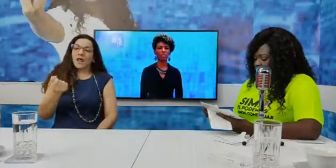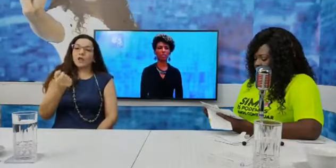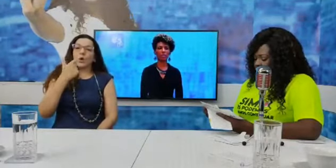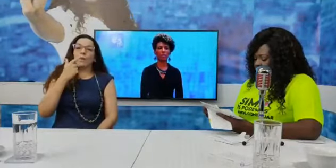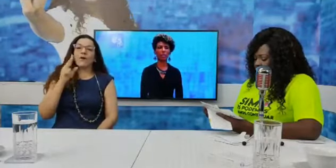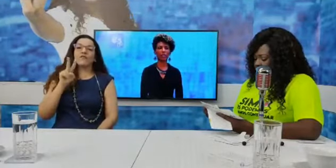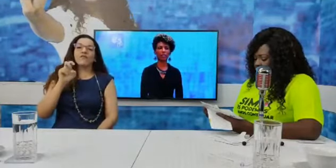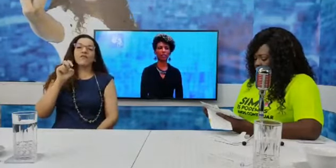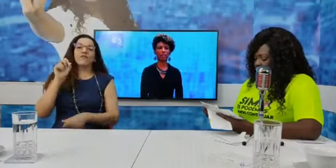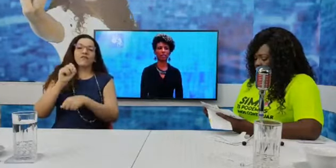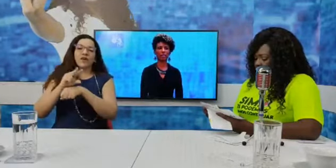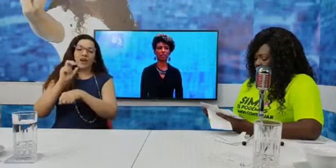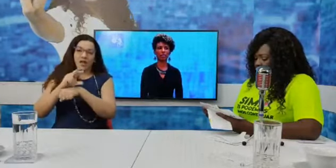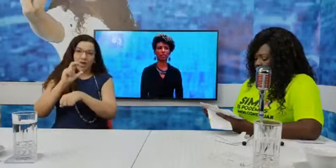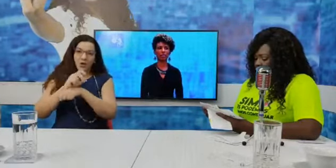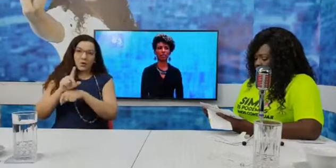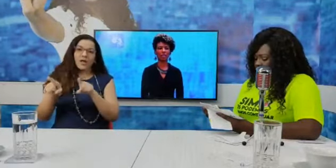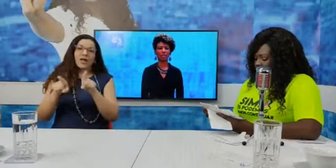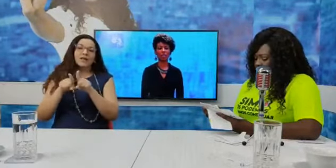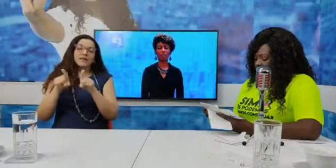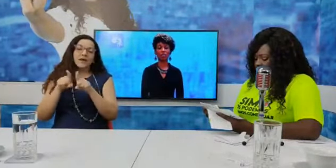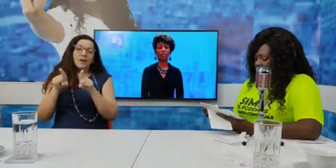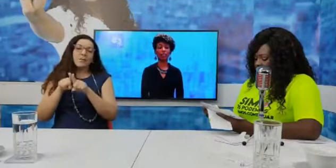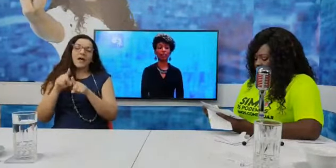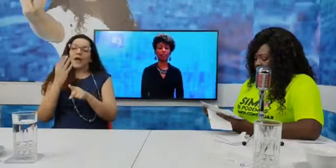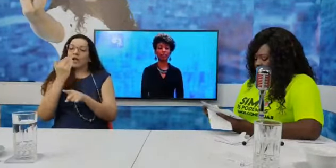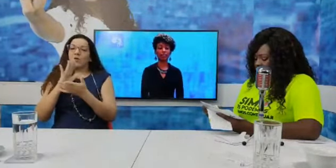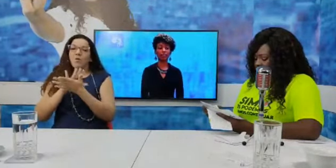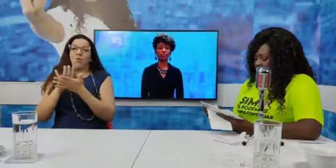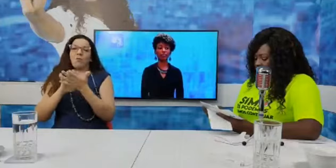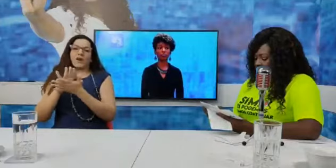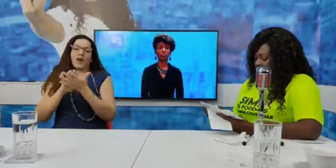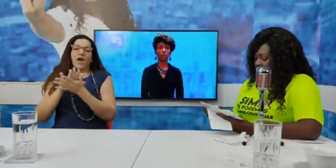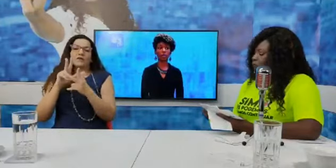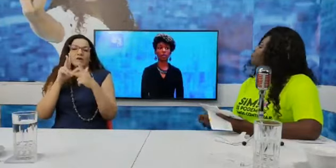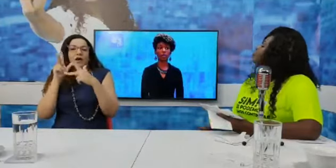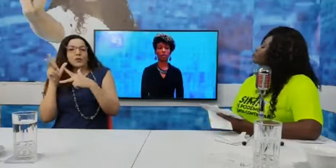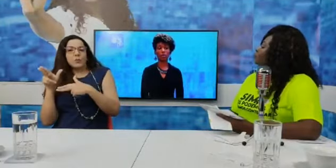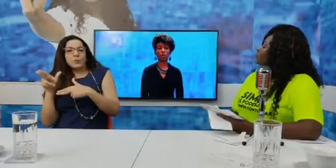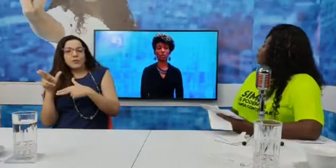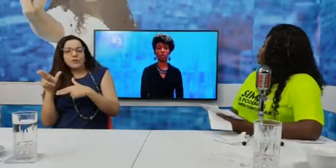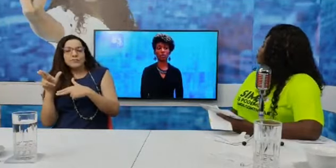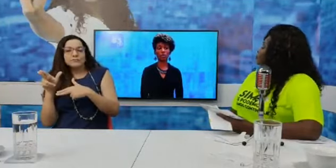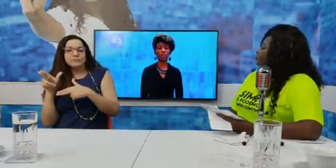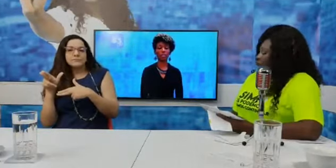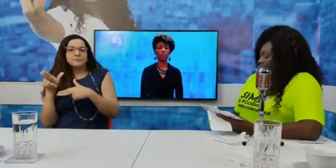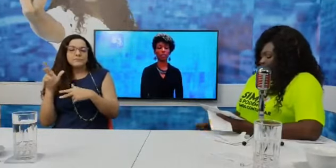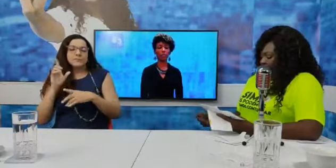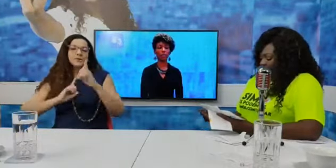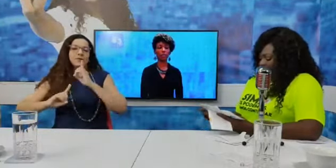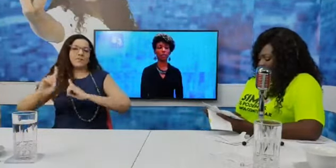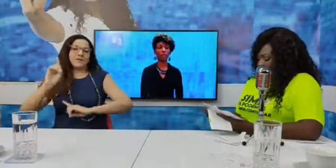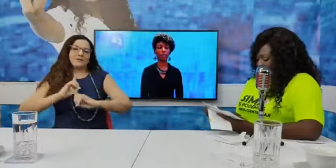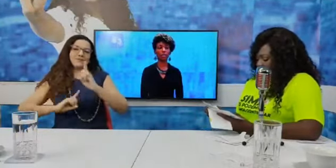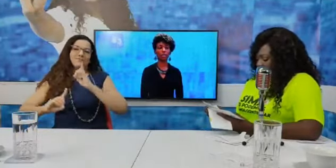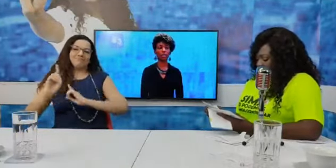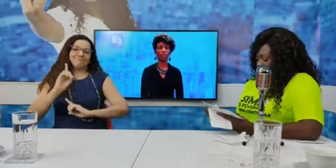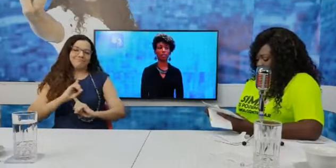pessoas morrendo mesmo, tomando veneno, misturado com comida e aí vão